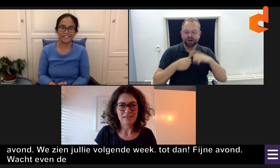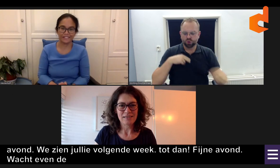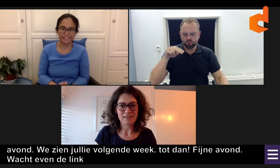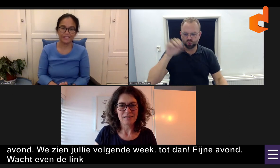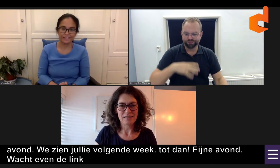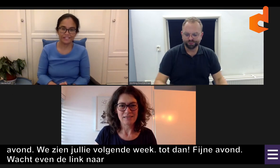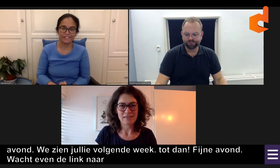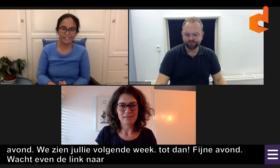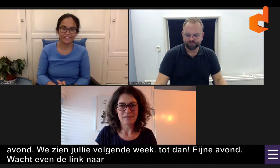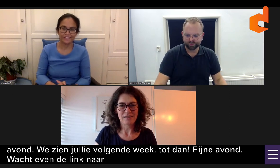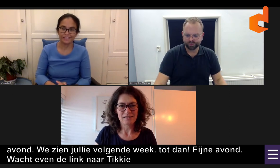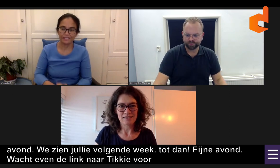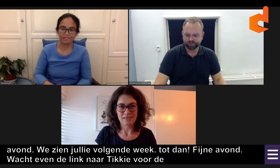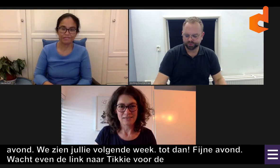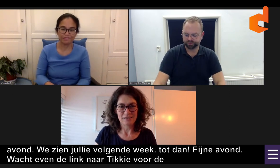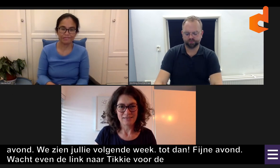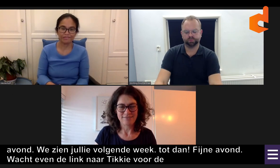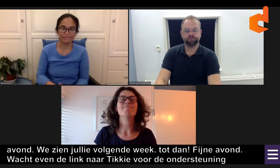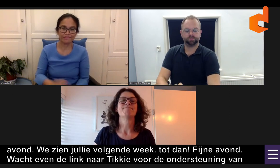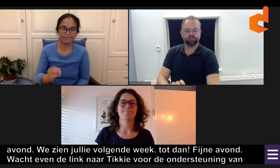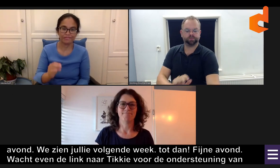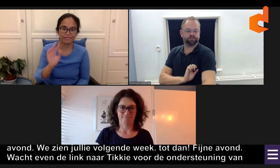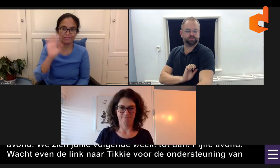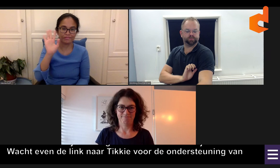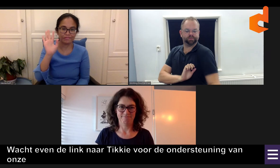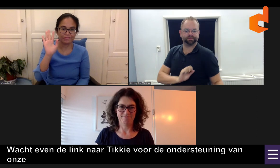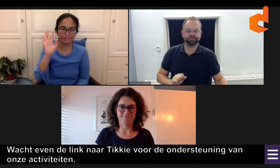onze activiteiten bij Doofcentraal. Ik gooi hem er nu nog even in.